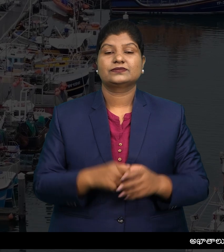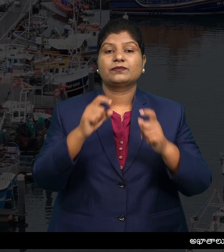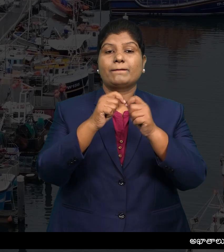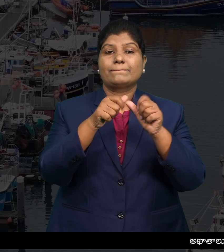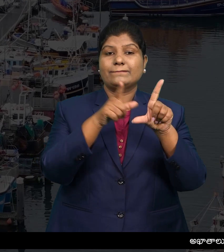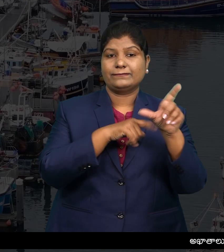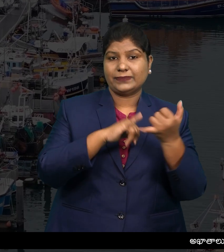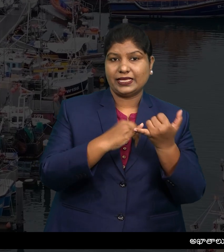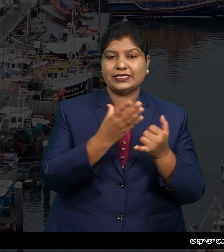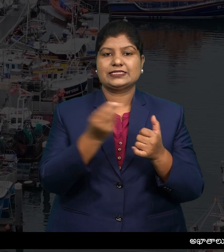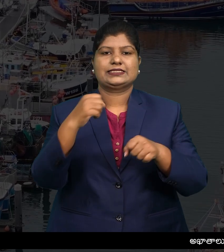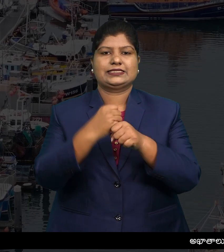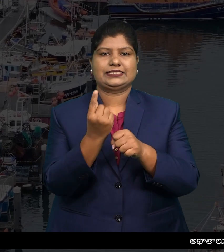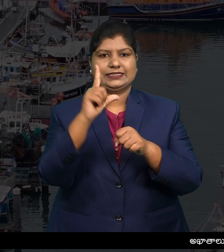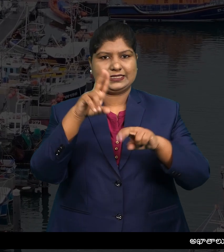అఖాతాలు మరియు సింధు శాఖలు.